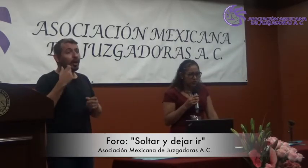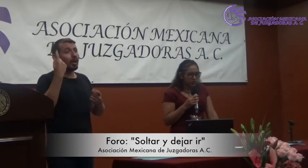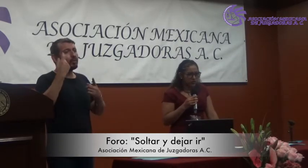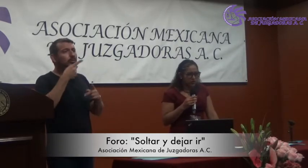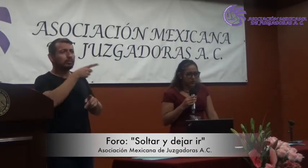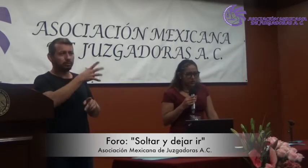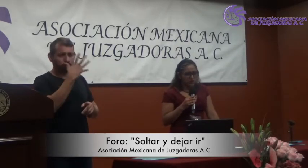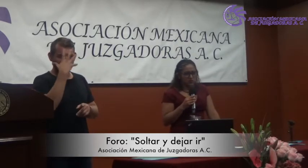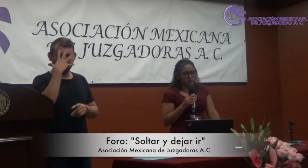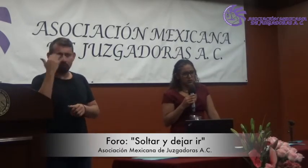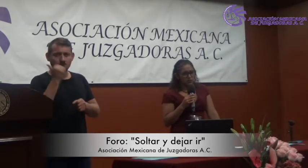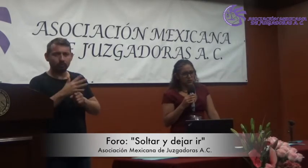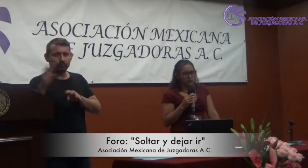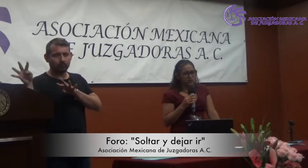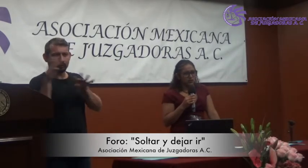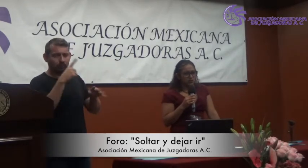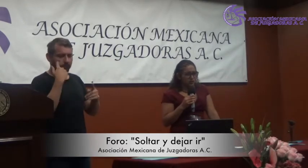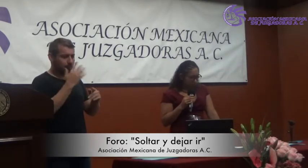sufriendo.